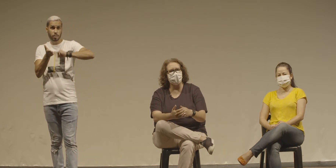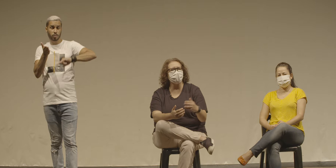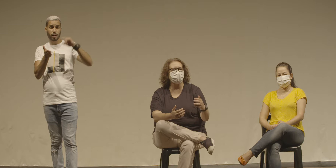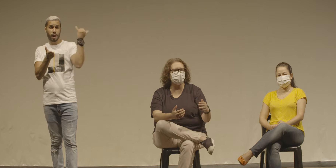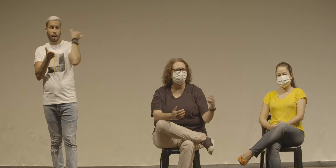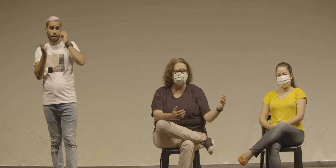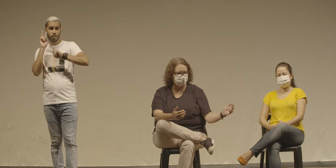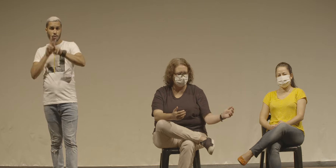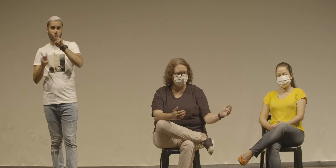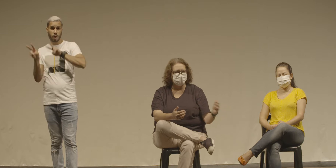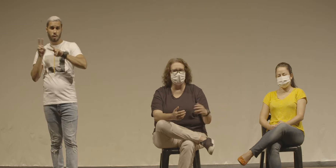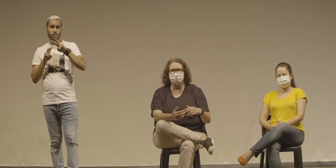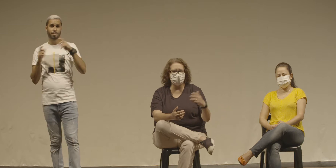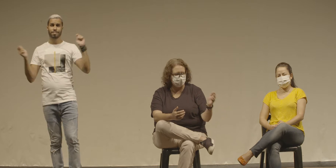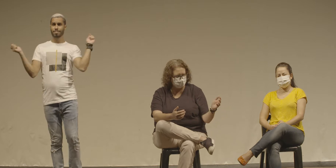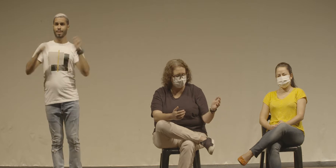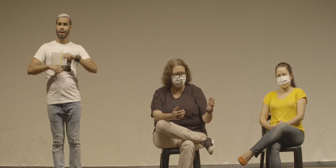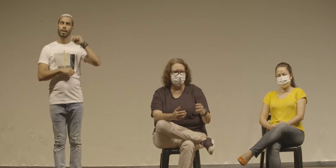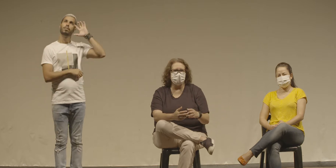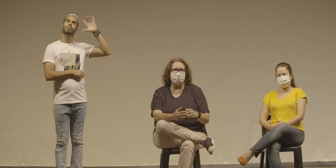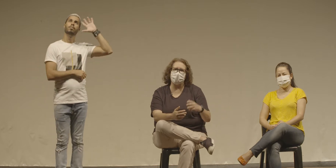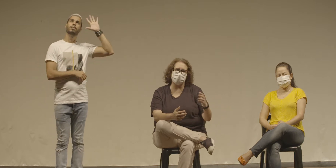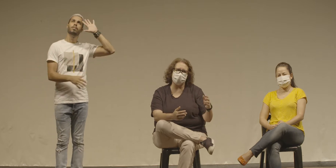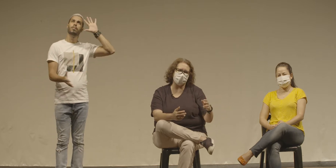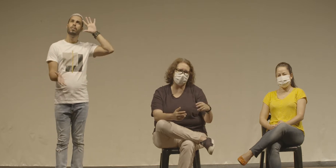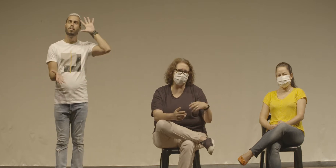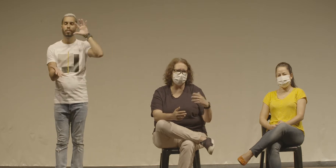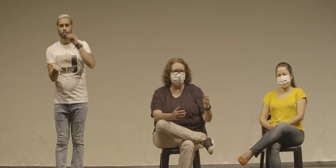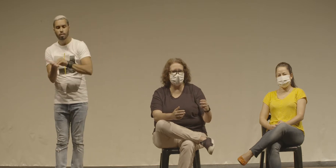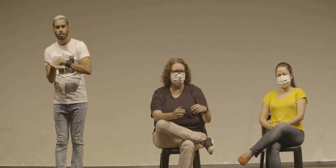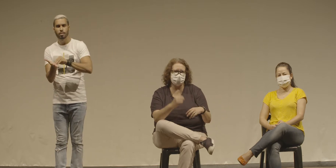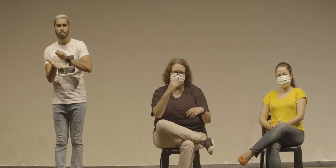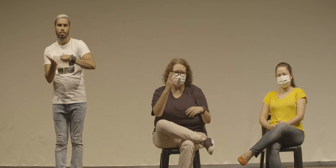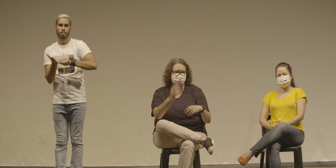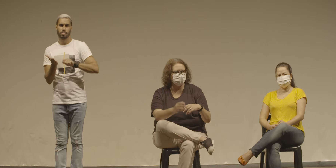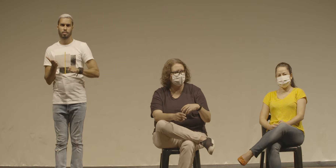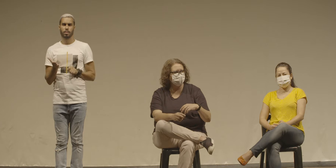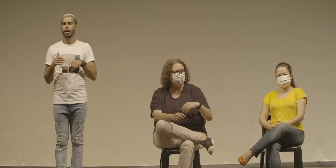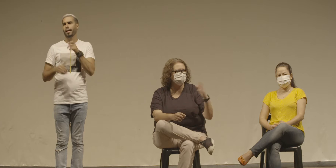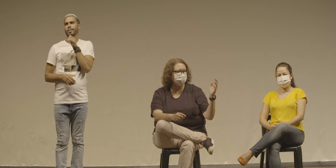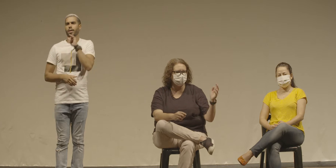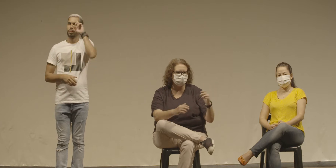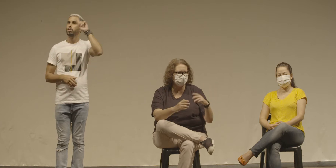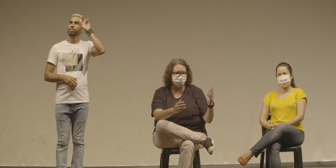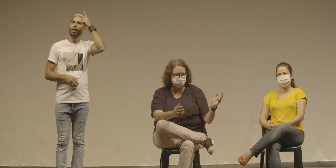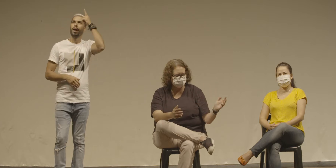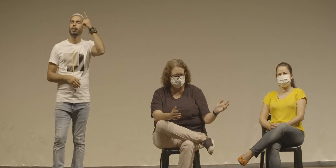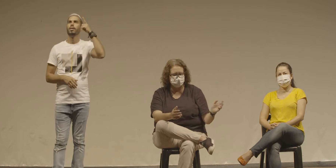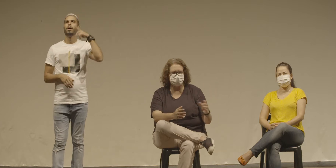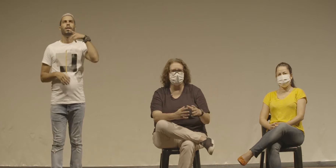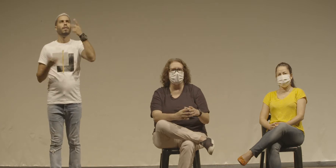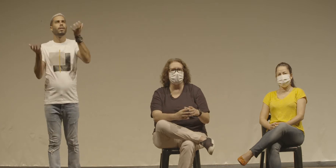uma ideia sair do papel. Você tem uma ideia, quero falar sobre, sei lá, sobre o lixo na cidade do Rio